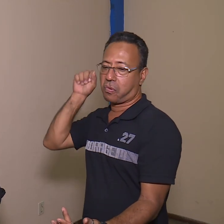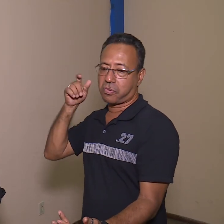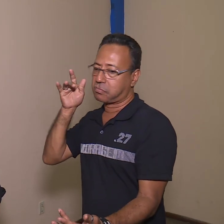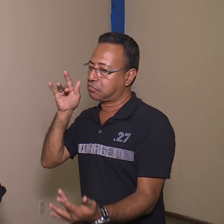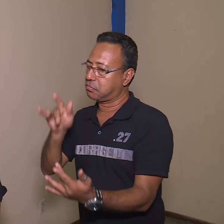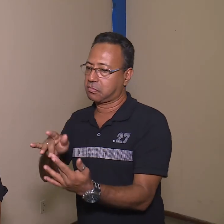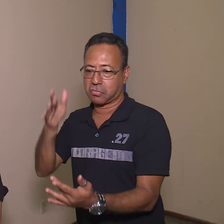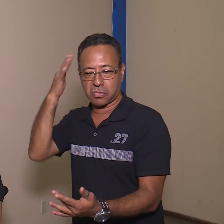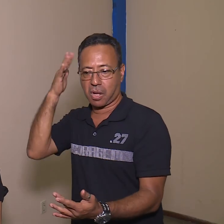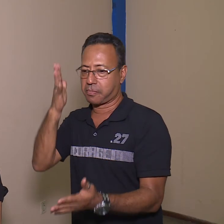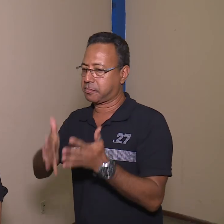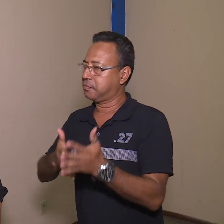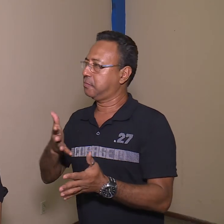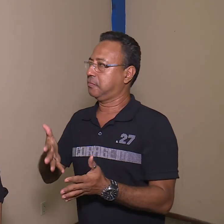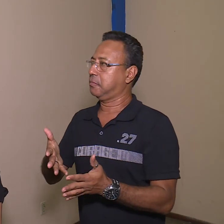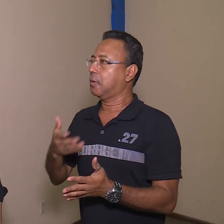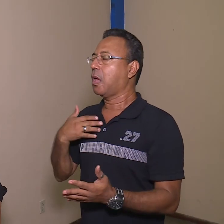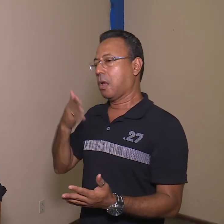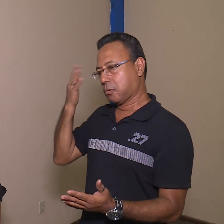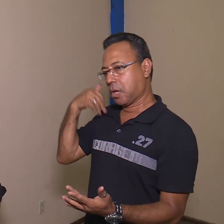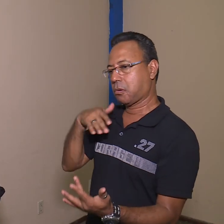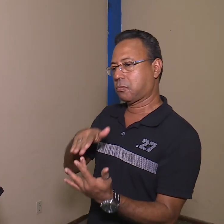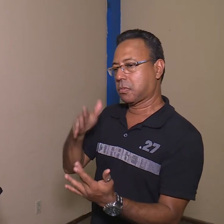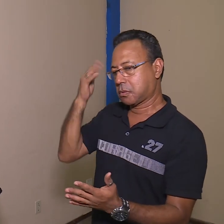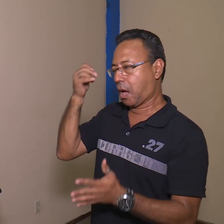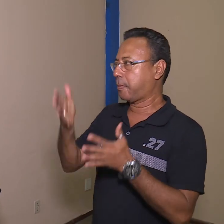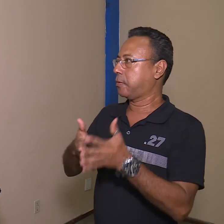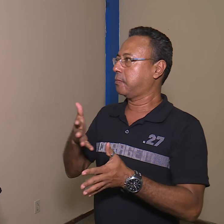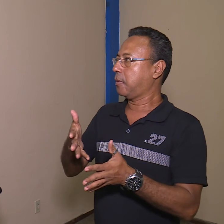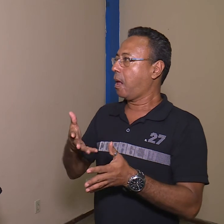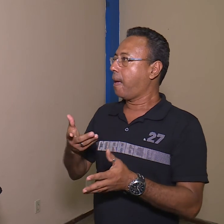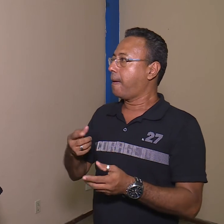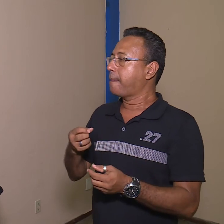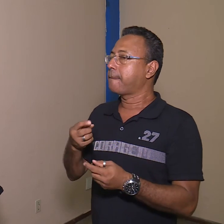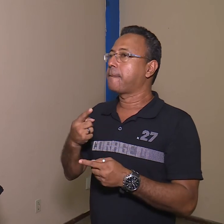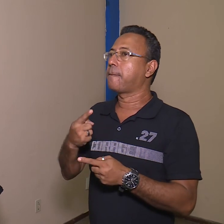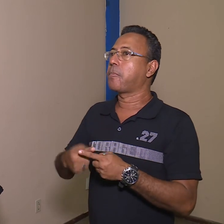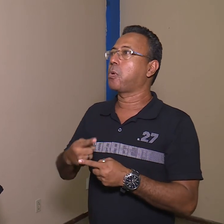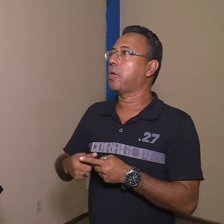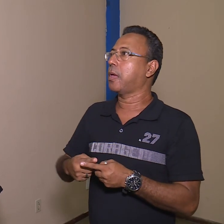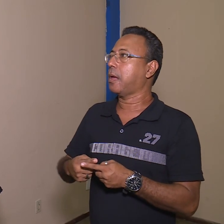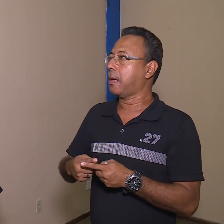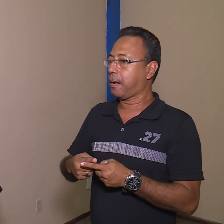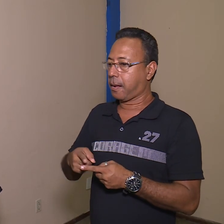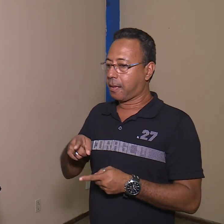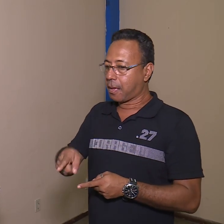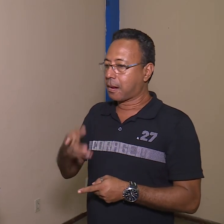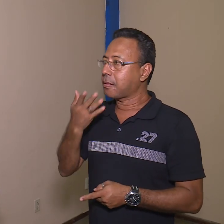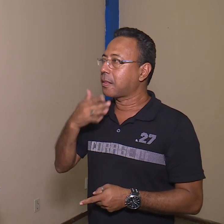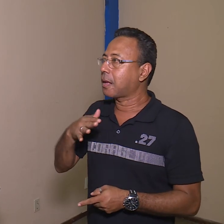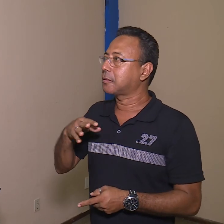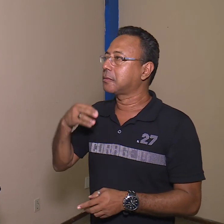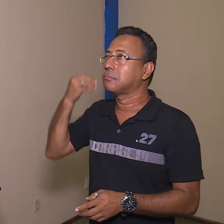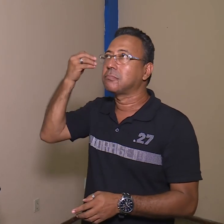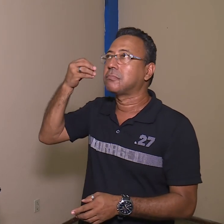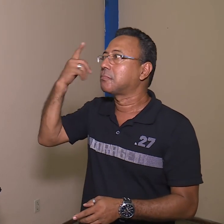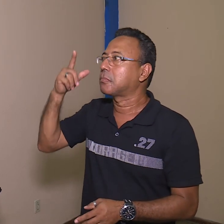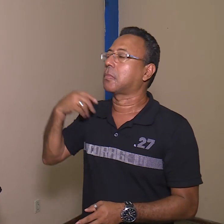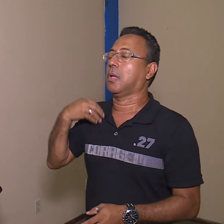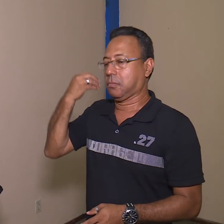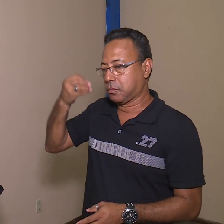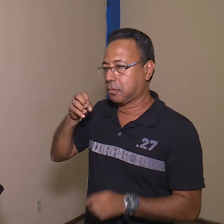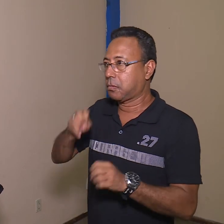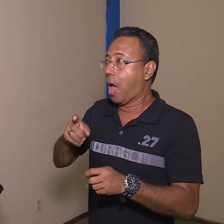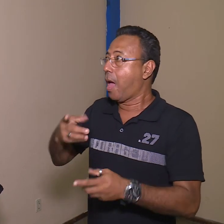para quê? É importante o professor surdo. Para que a criança surda, que não sabe Libras, que vai para a escola para aprender, ela se